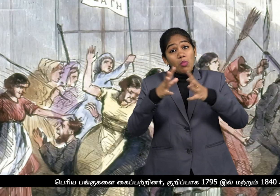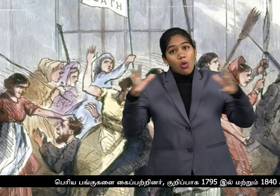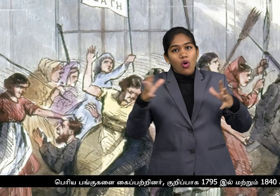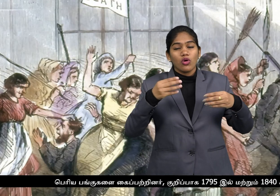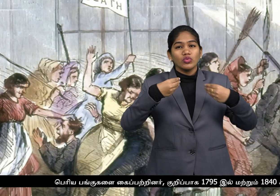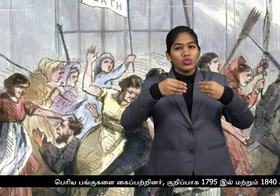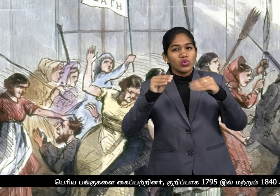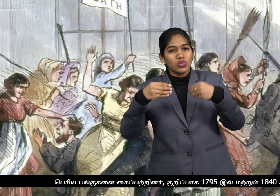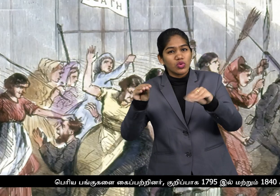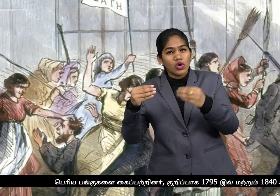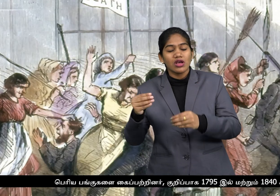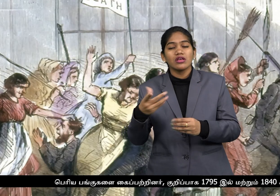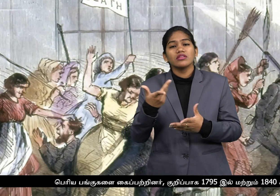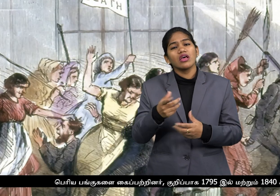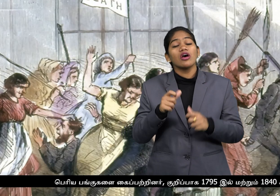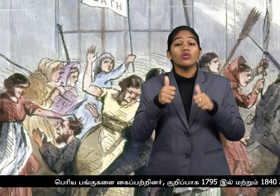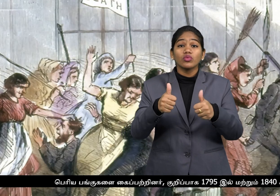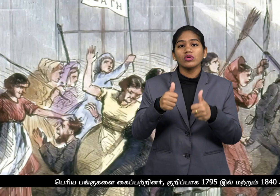1795 மற்றும்